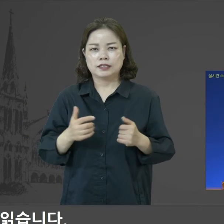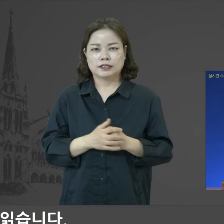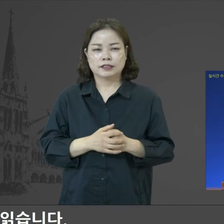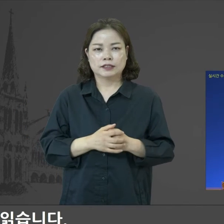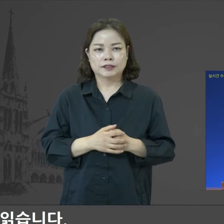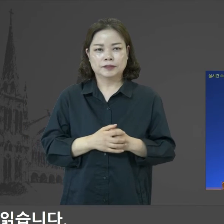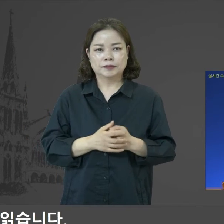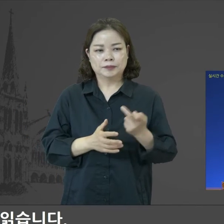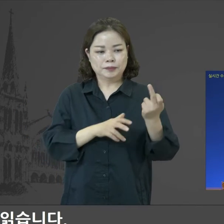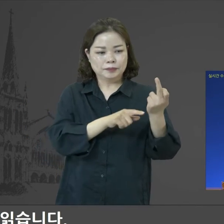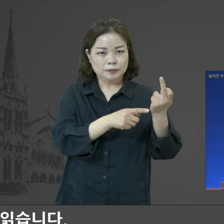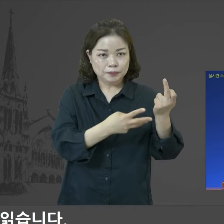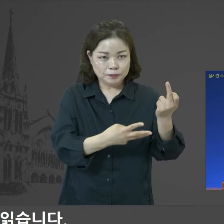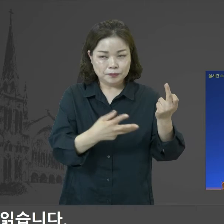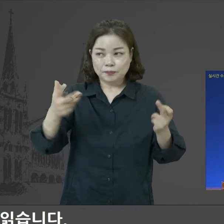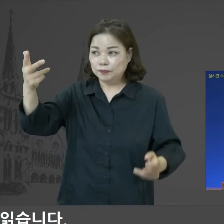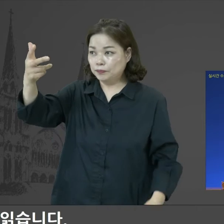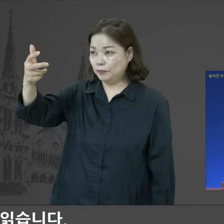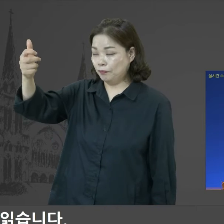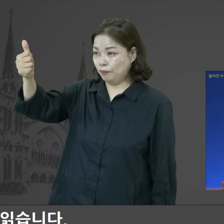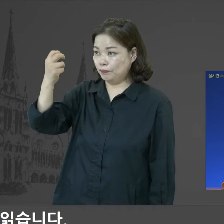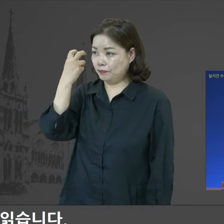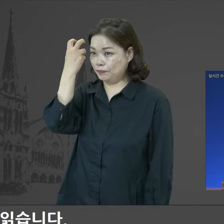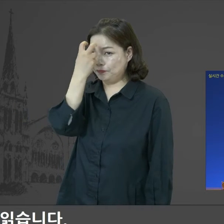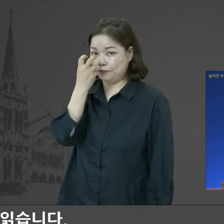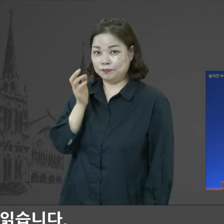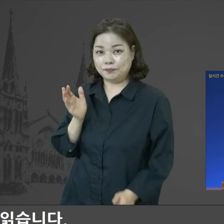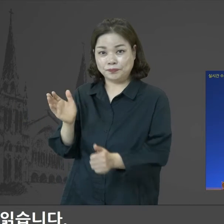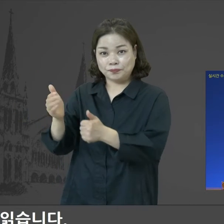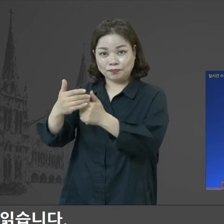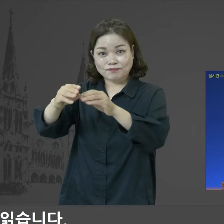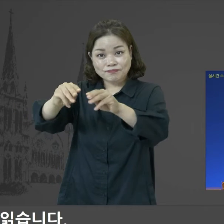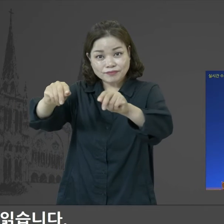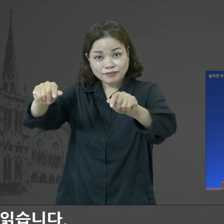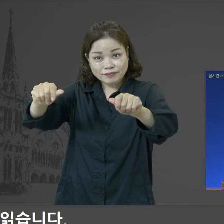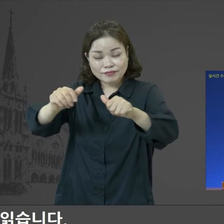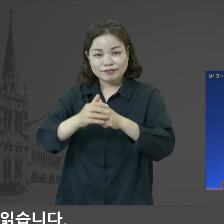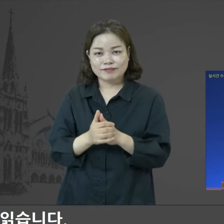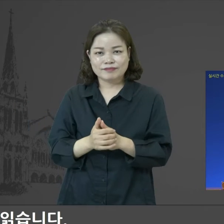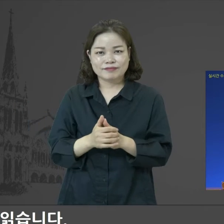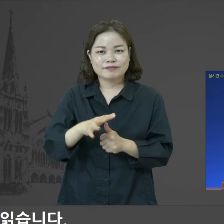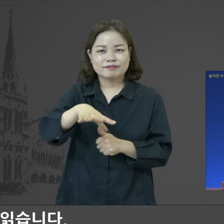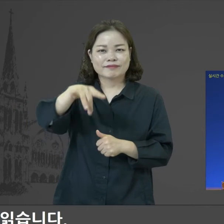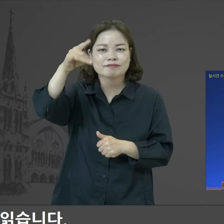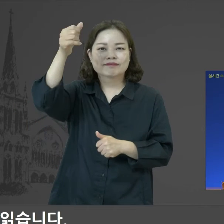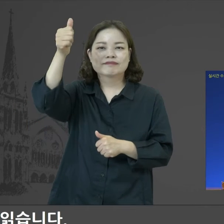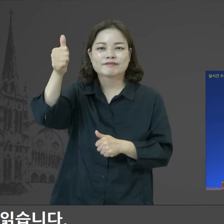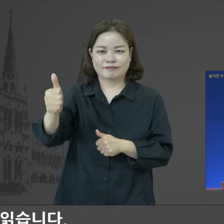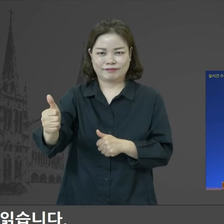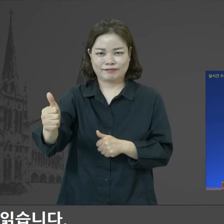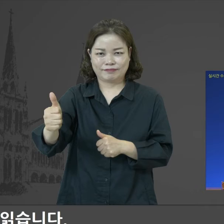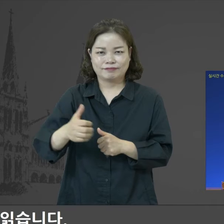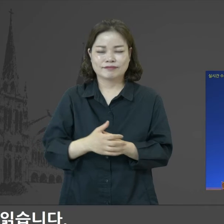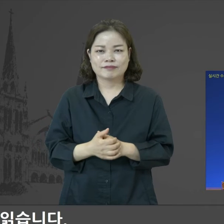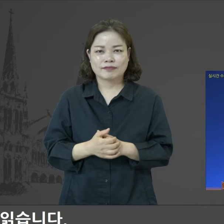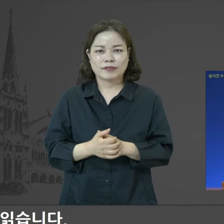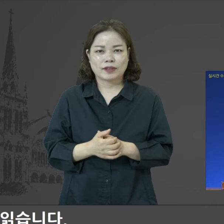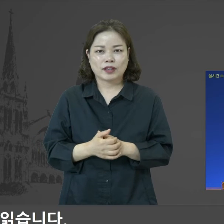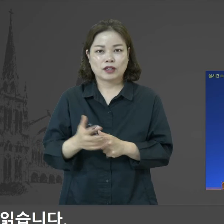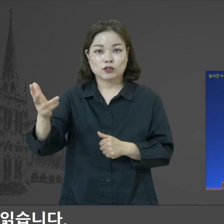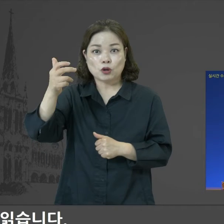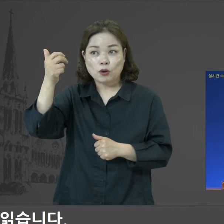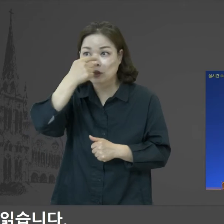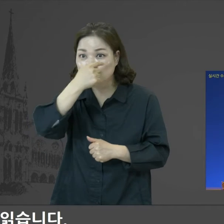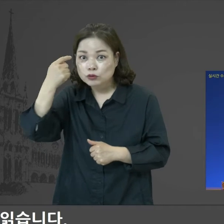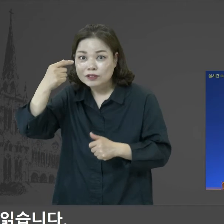(12절) 말씀을 보면 그 땅을 여호와께서 돌보아 주시는 땅이라고 합니다. 연초부터 연말까지 하나님 여호와의